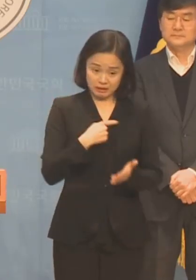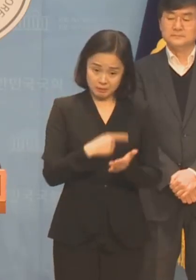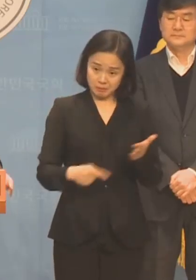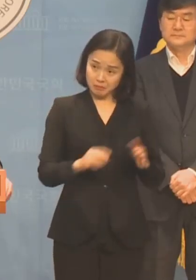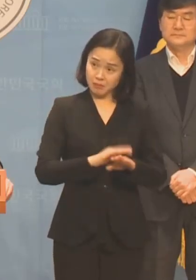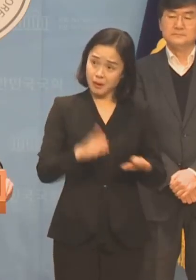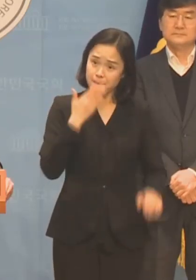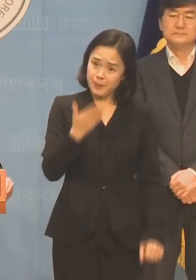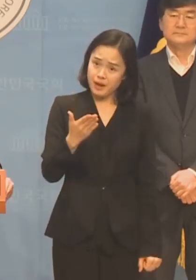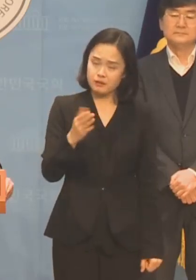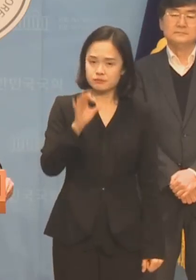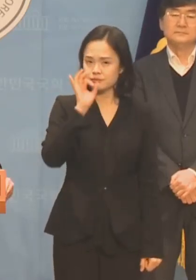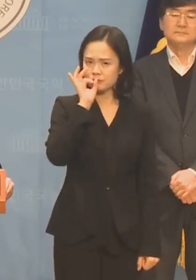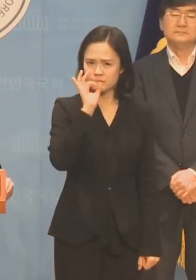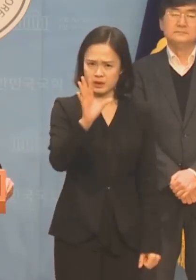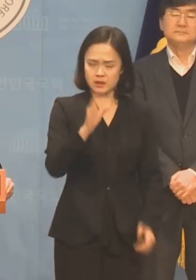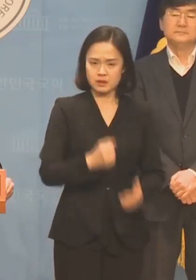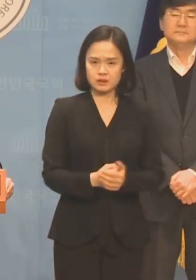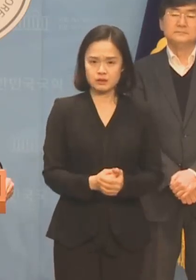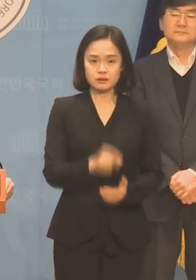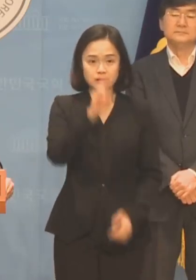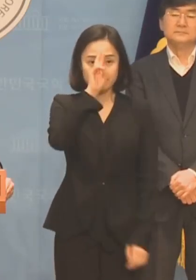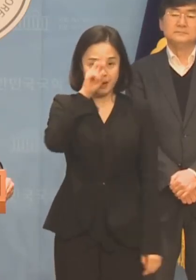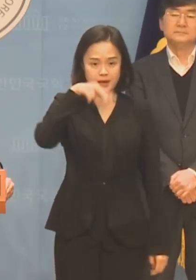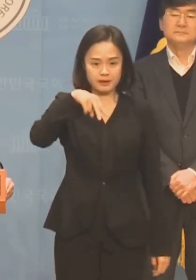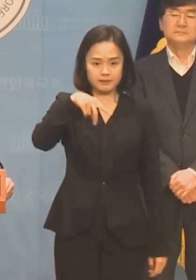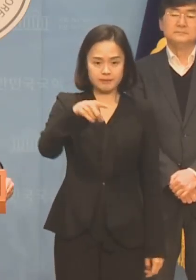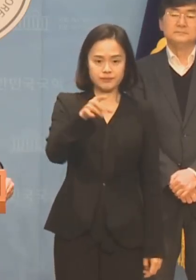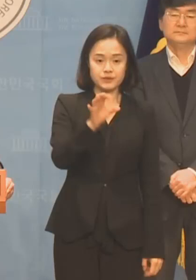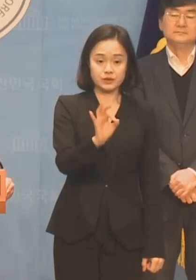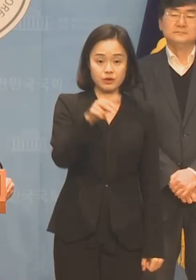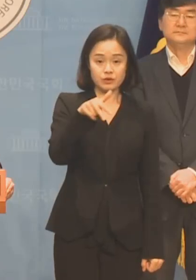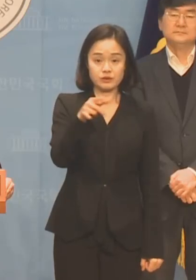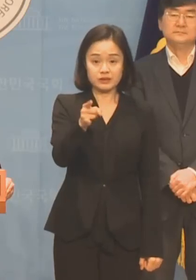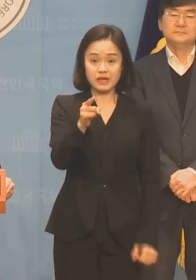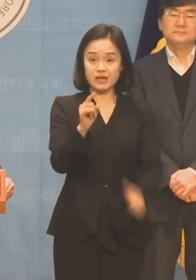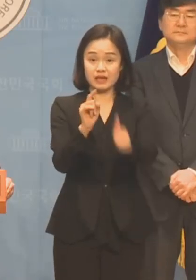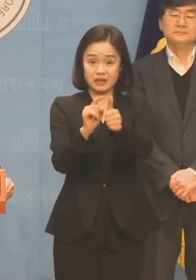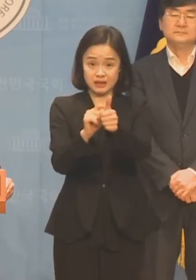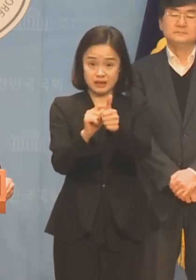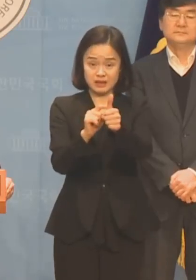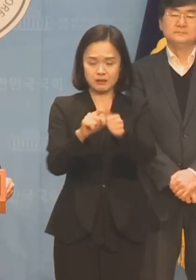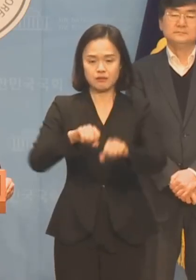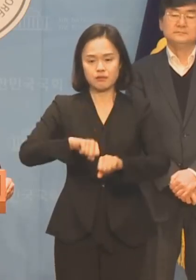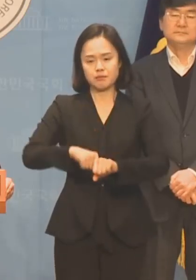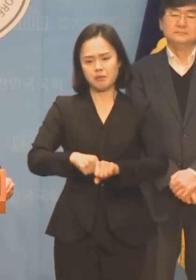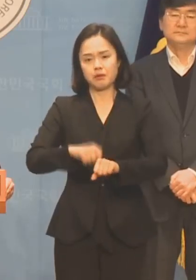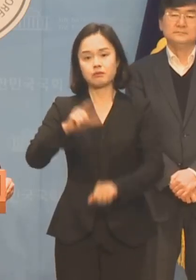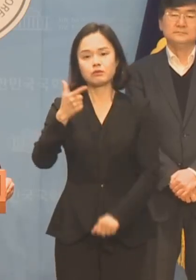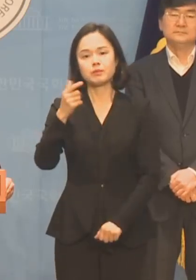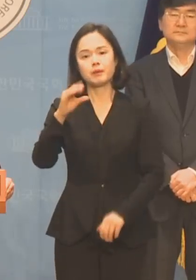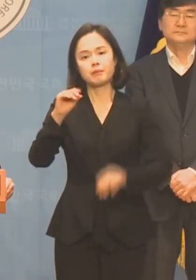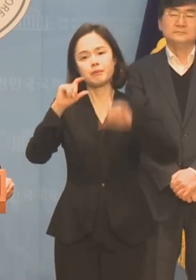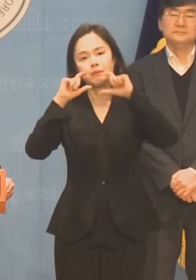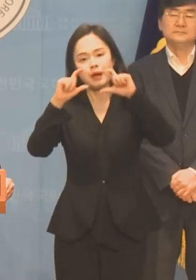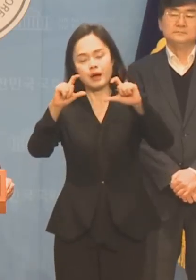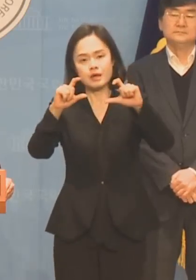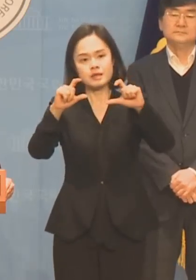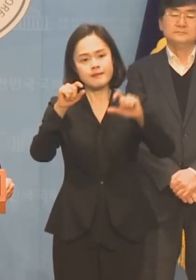저질렀던 박성재 사장은 벌금 600만 원에 치유될 수 없다고